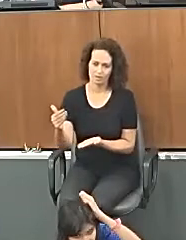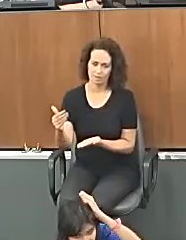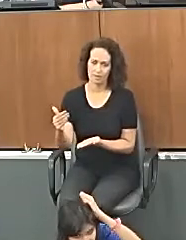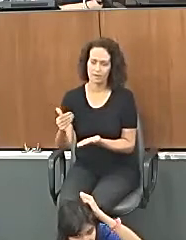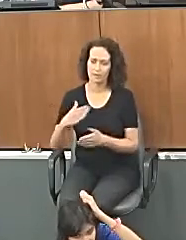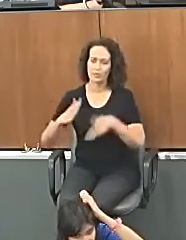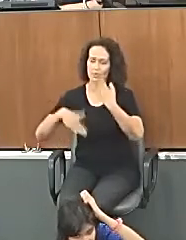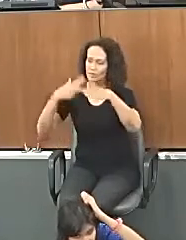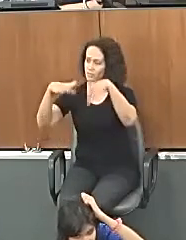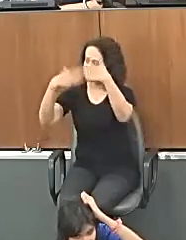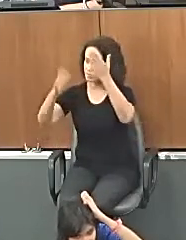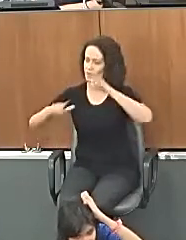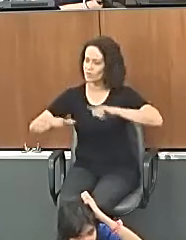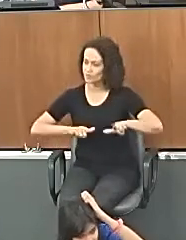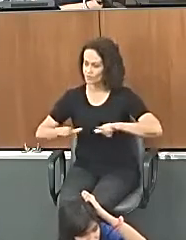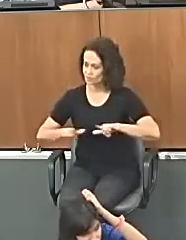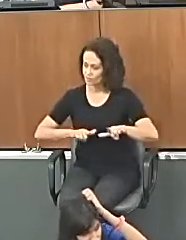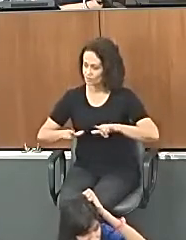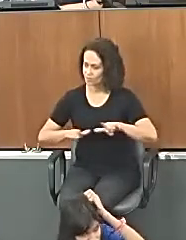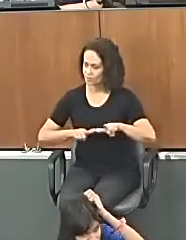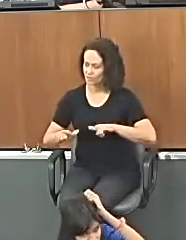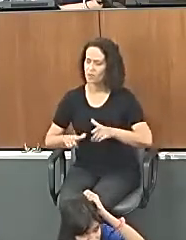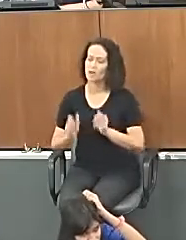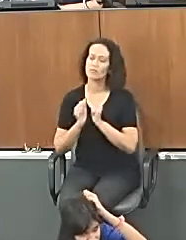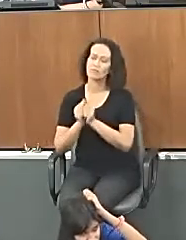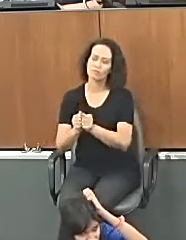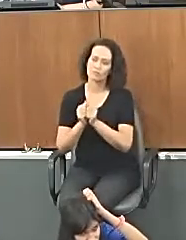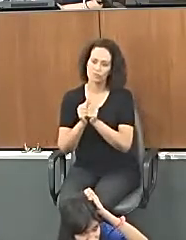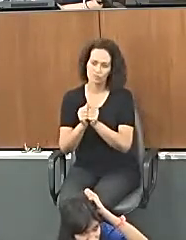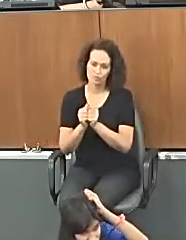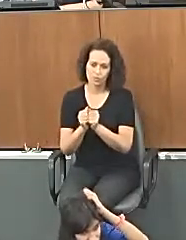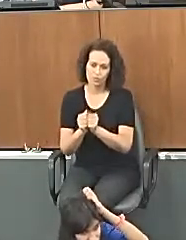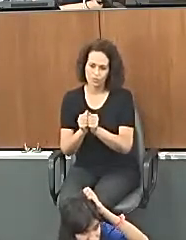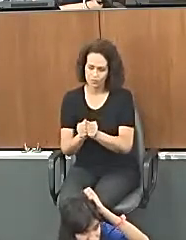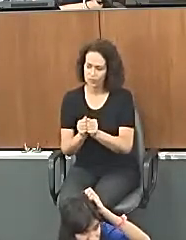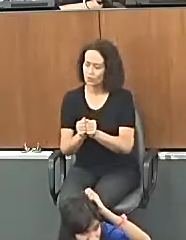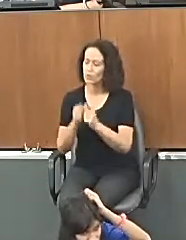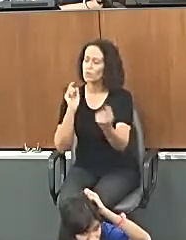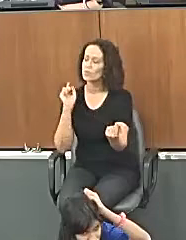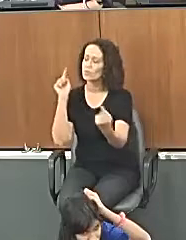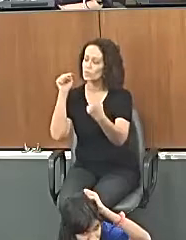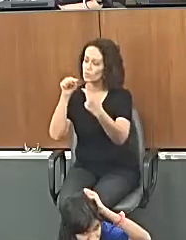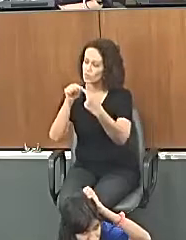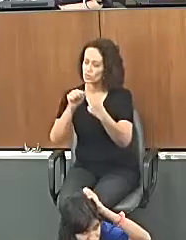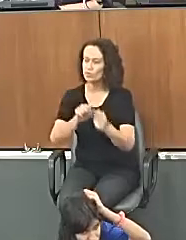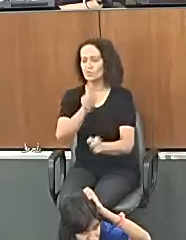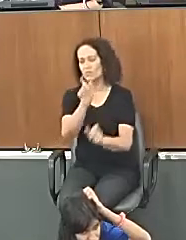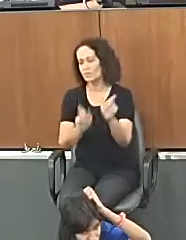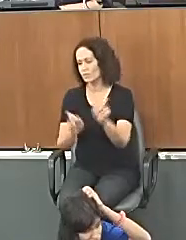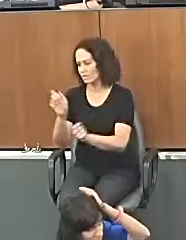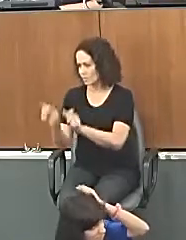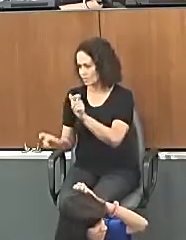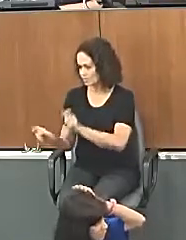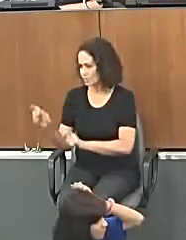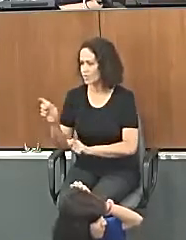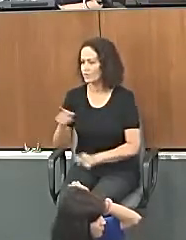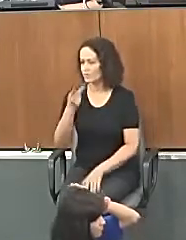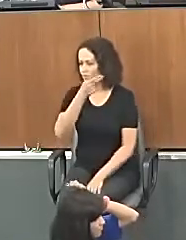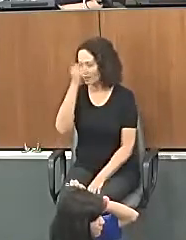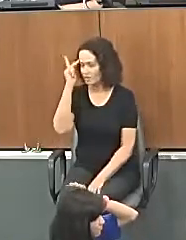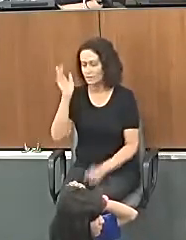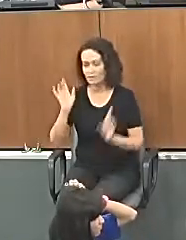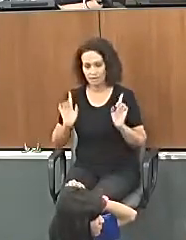desenvolvimento de um trabalho em conjunto visando todas as pessoas com deficiência especialmente